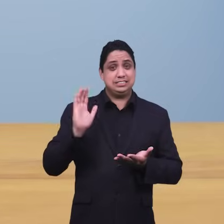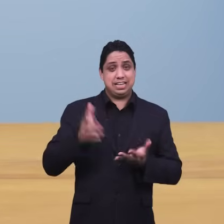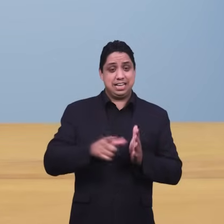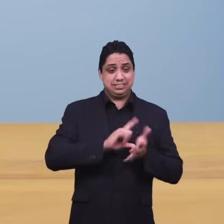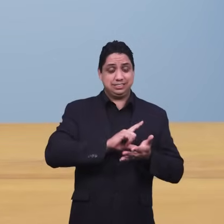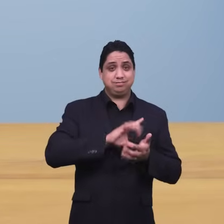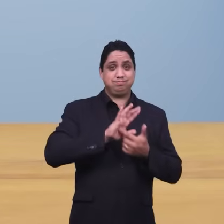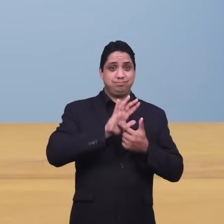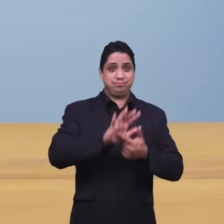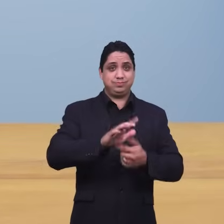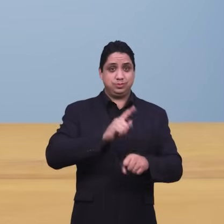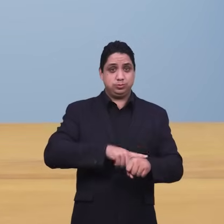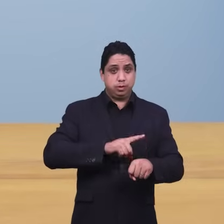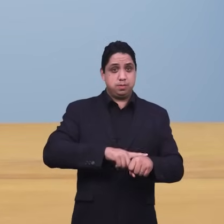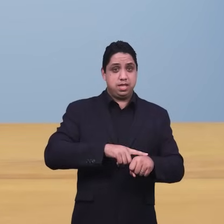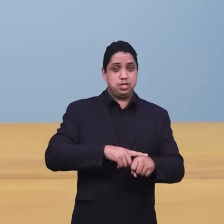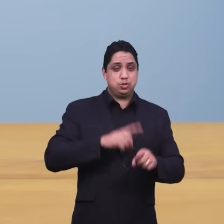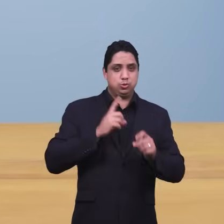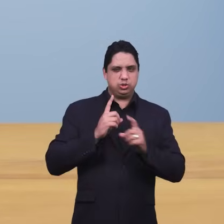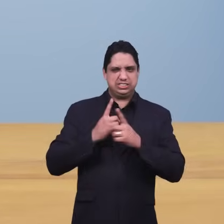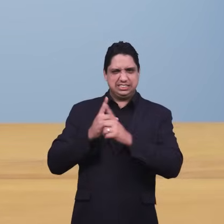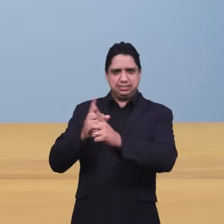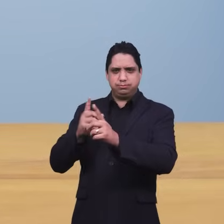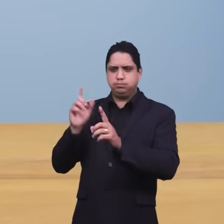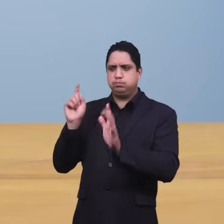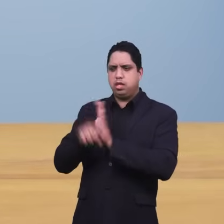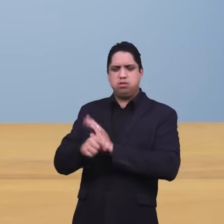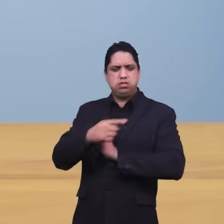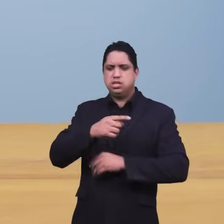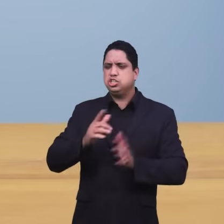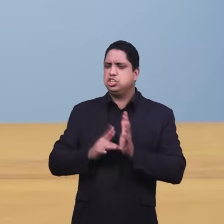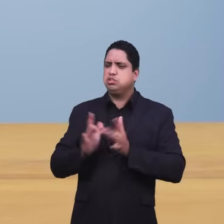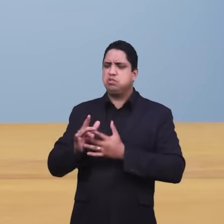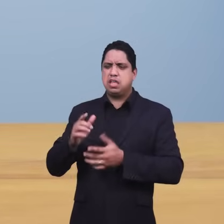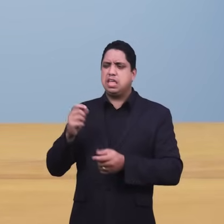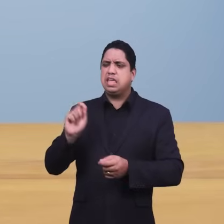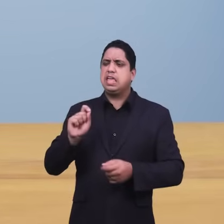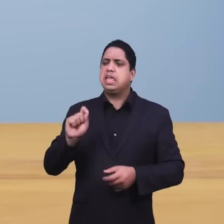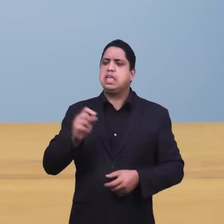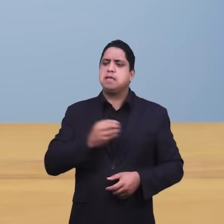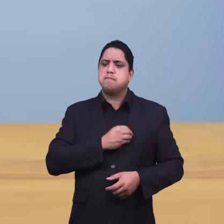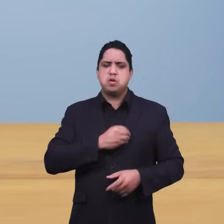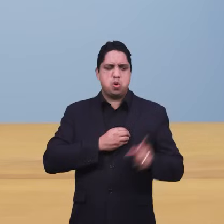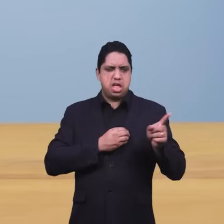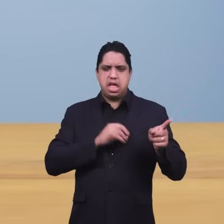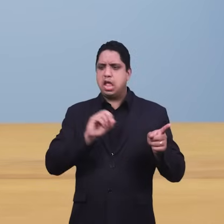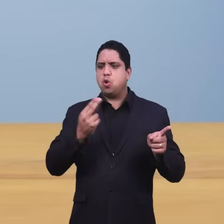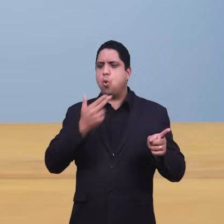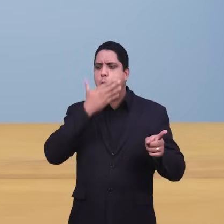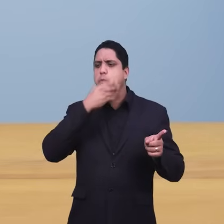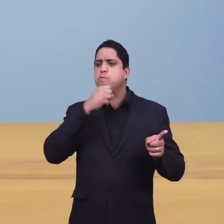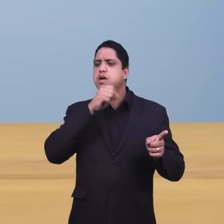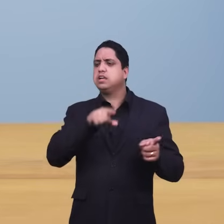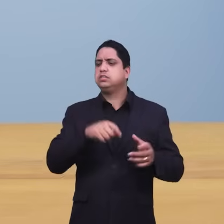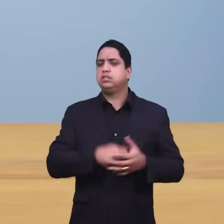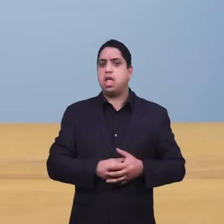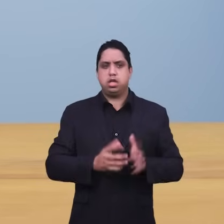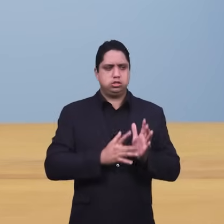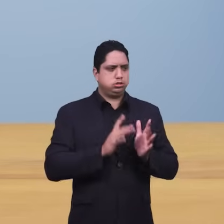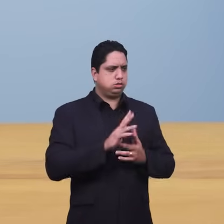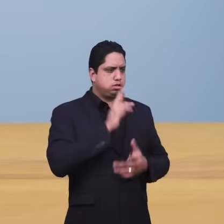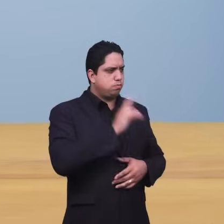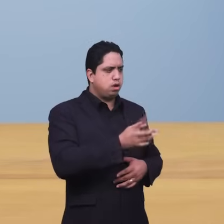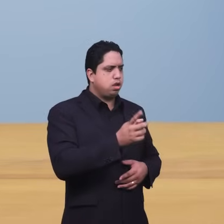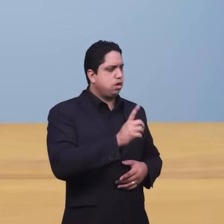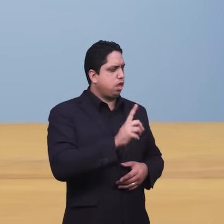prevê isso. Quando os discípulos perguntam para Jesus, Jesus, quem pecou? Foi ele ou foi seus pais? E o Senhor